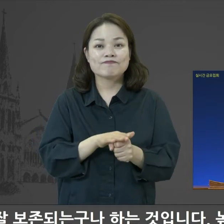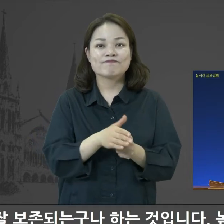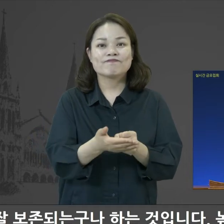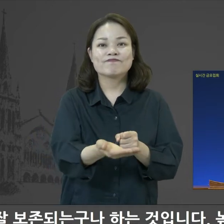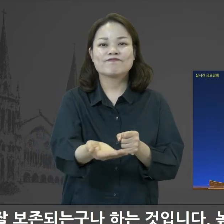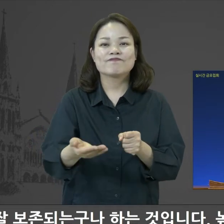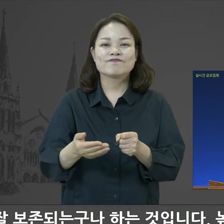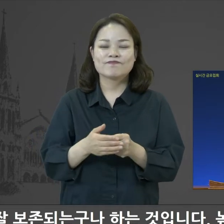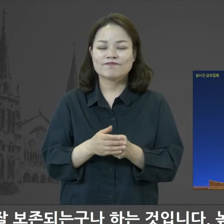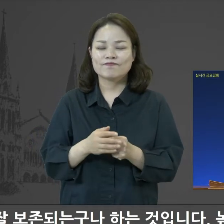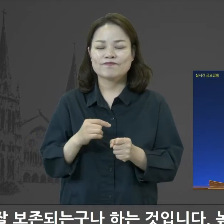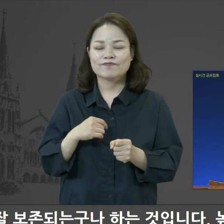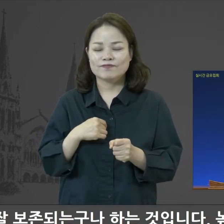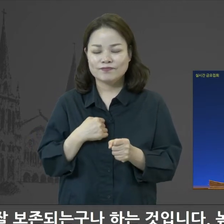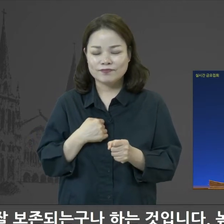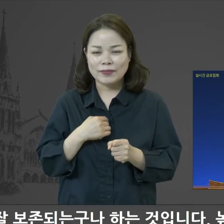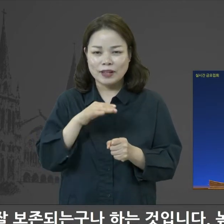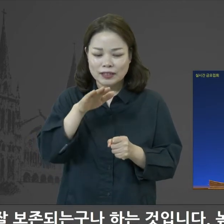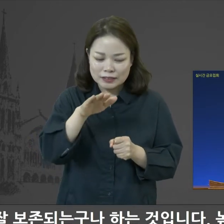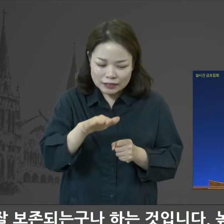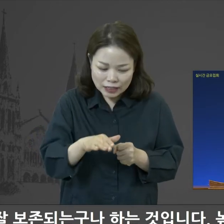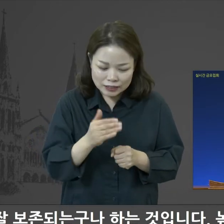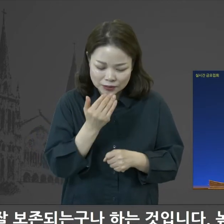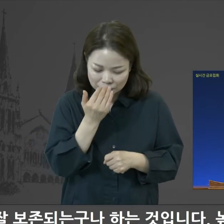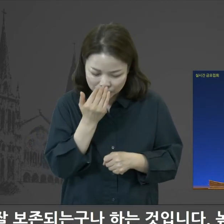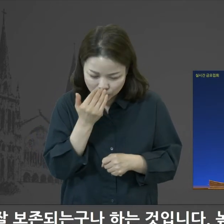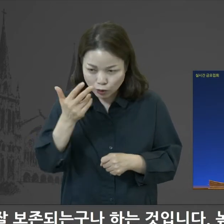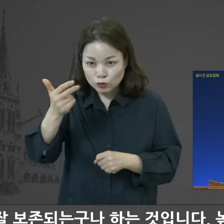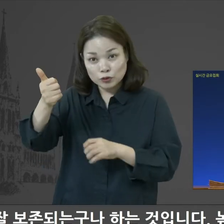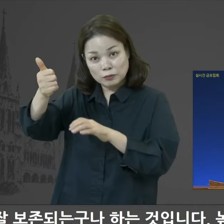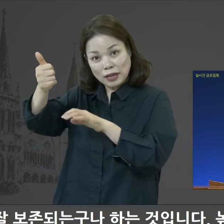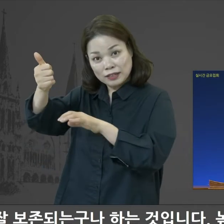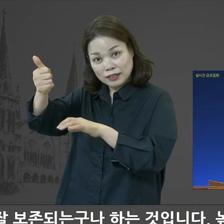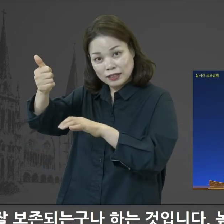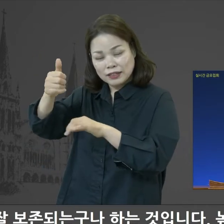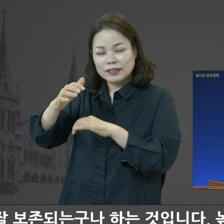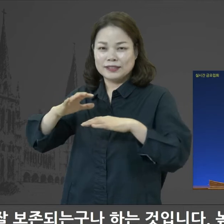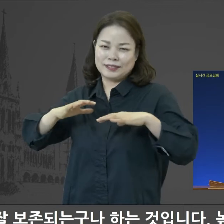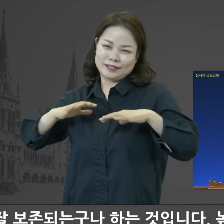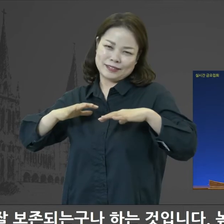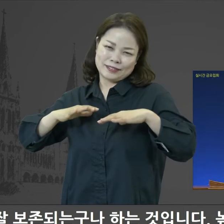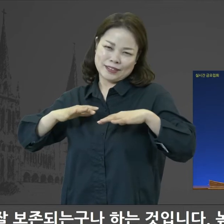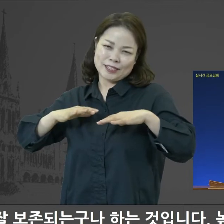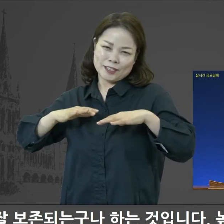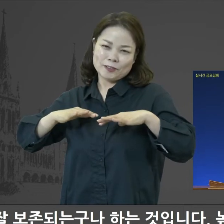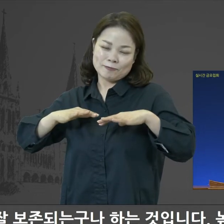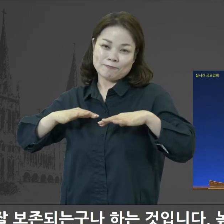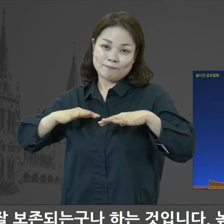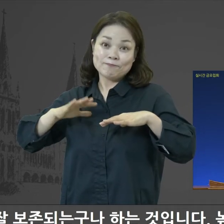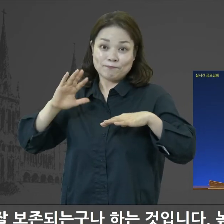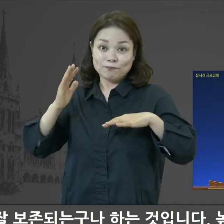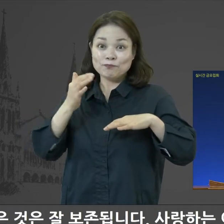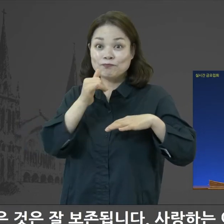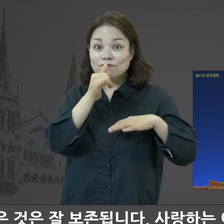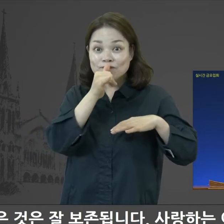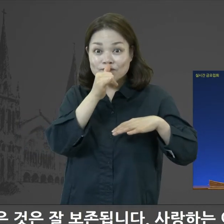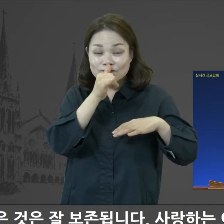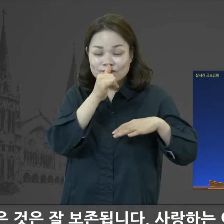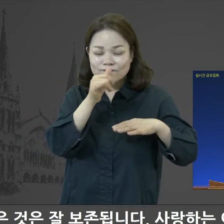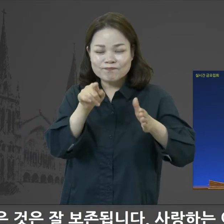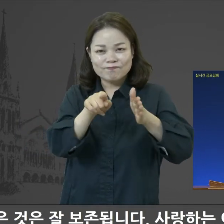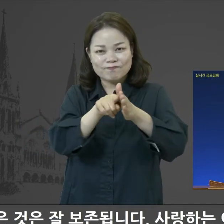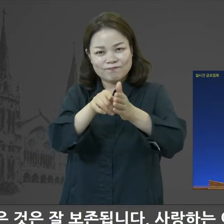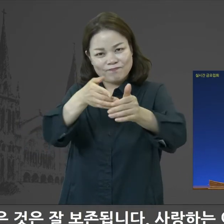여러분, 자신이 낮은 것도 주님 안에서 자랑거리가 될 수 있음을